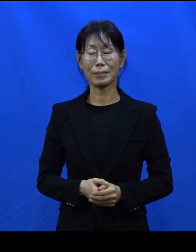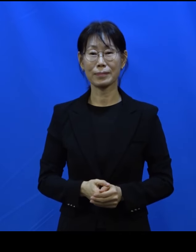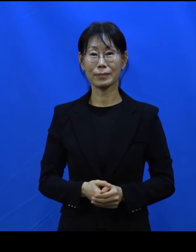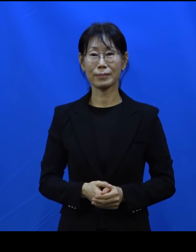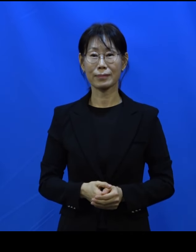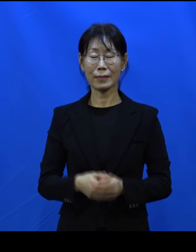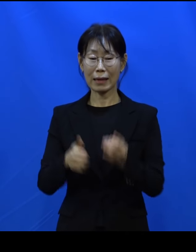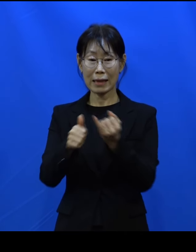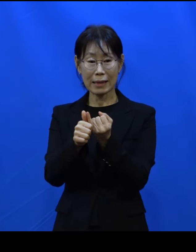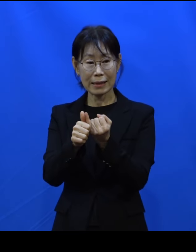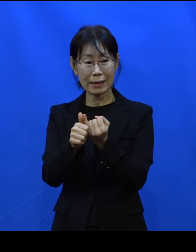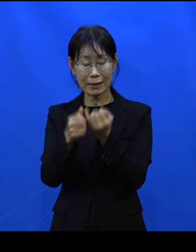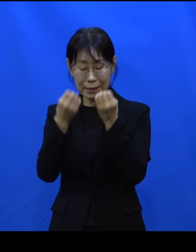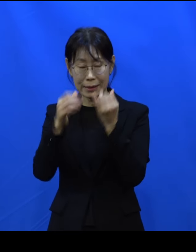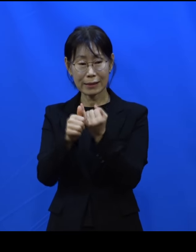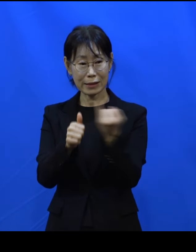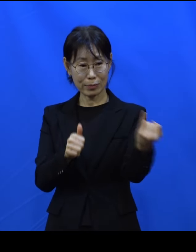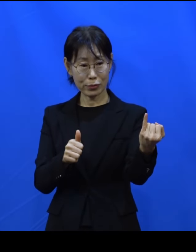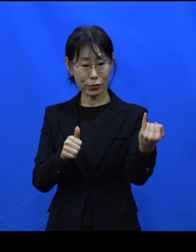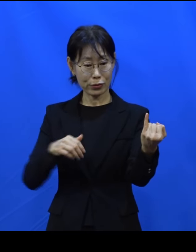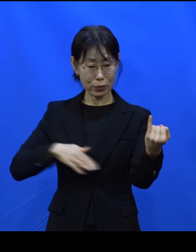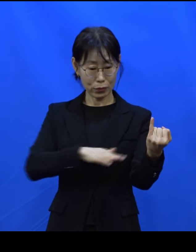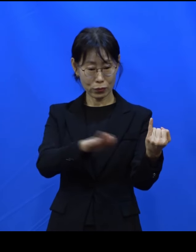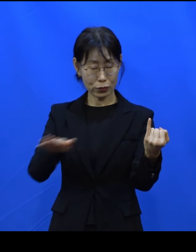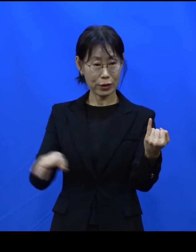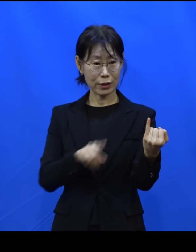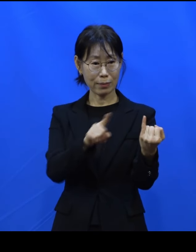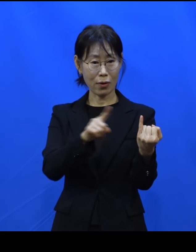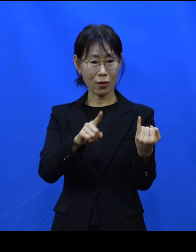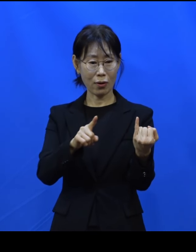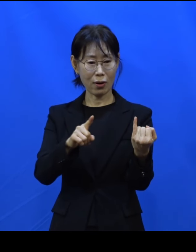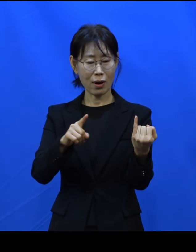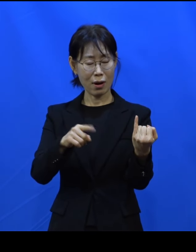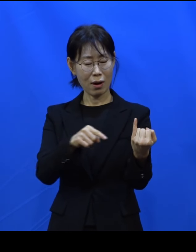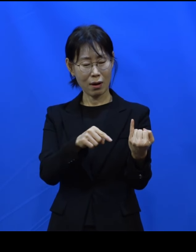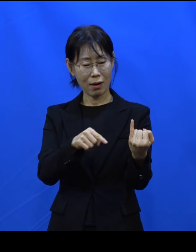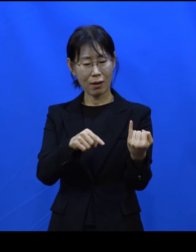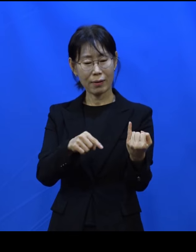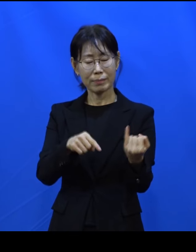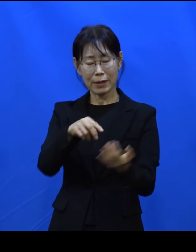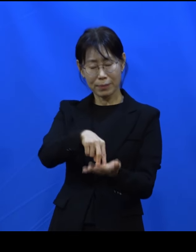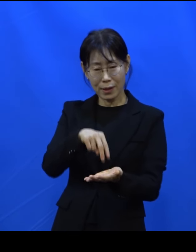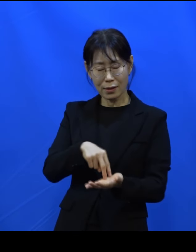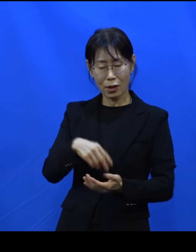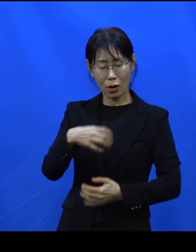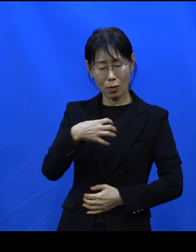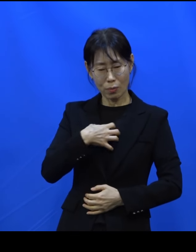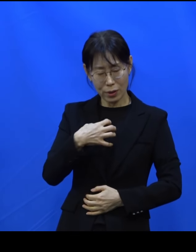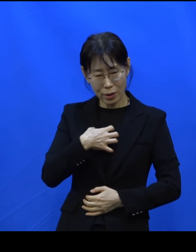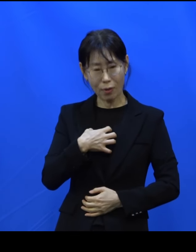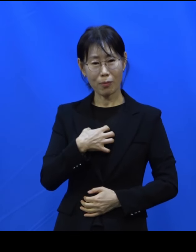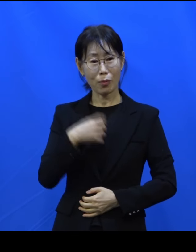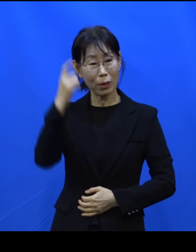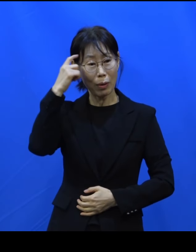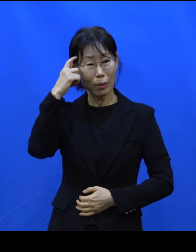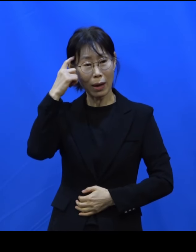자, 신부된 우리가 이 세상을 살아갈 때 위험에 노출돼요. 시험이 많고 마귀의 공격이 있고 각종 유혹이